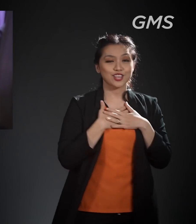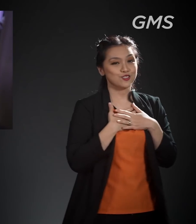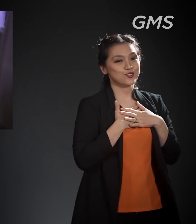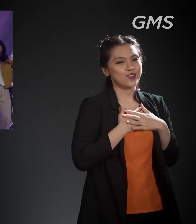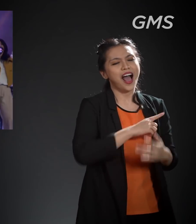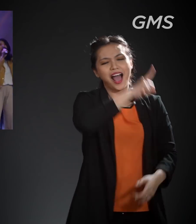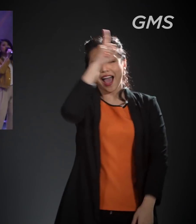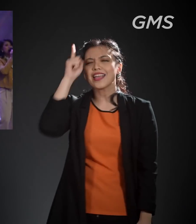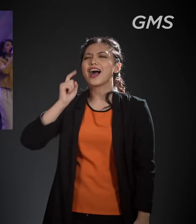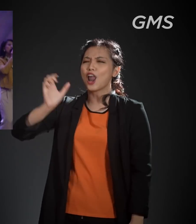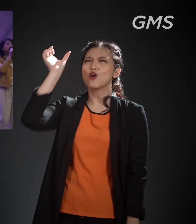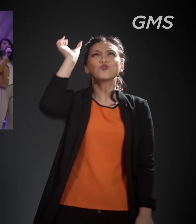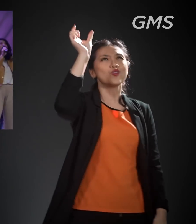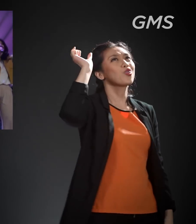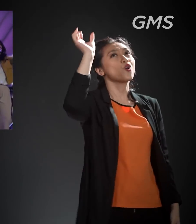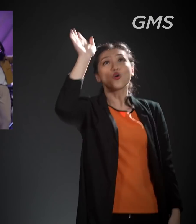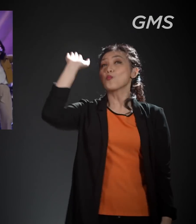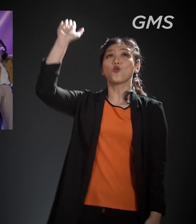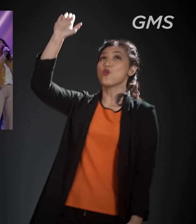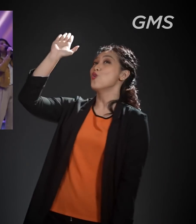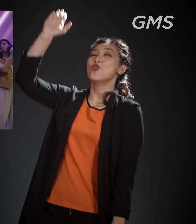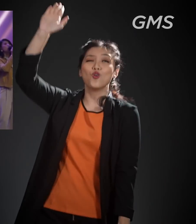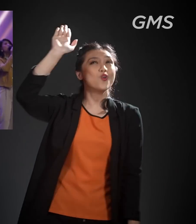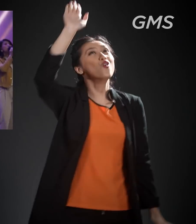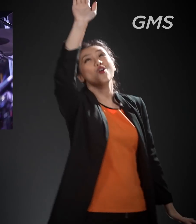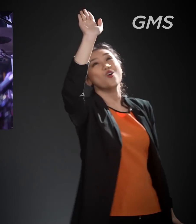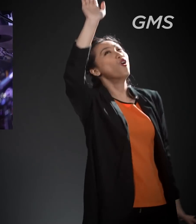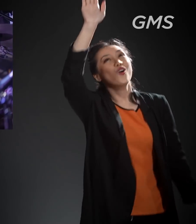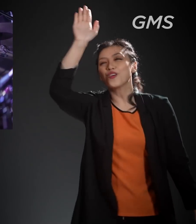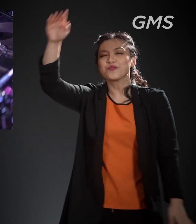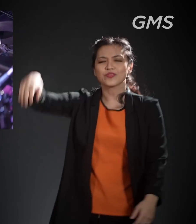hatiku, hanyalah untuk-Mu.